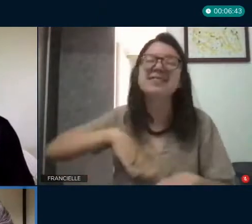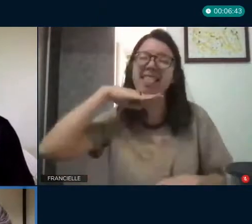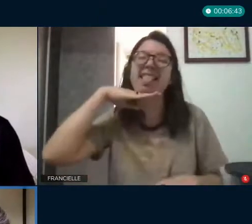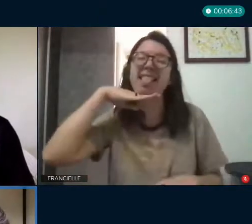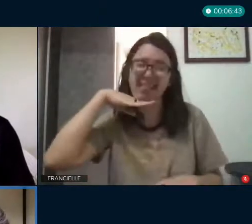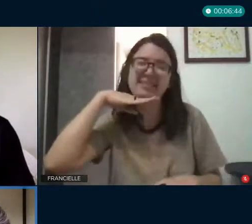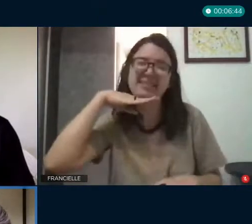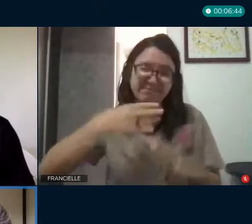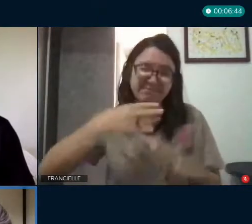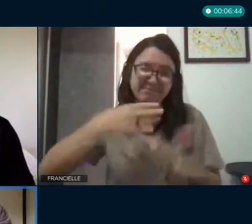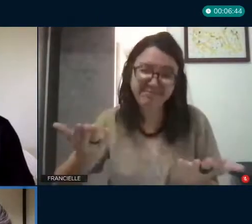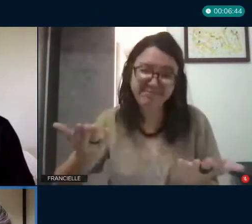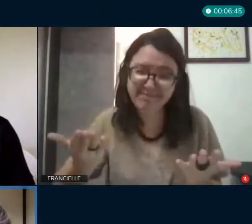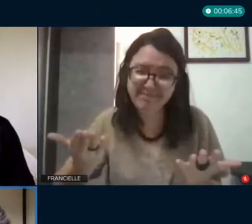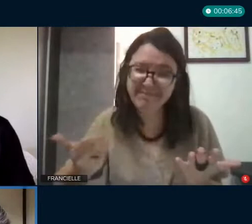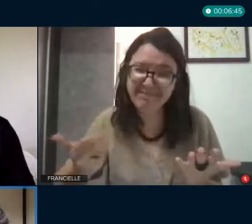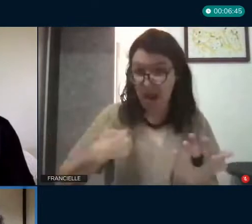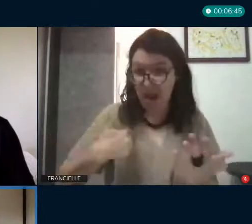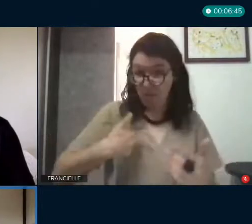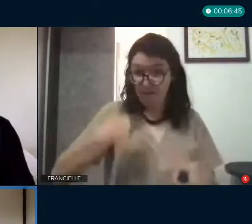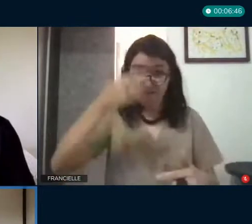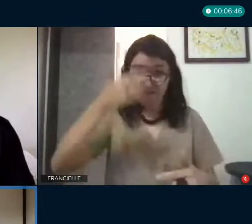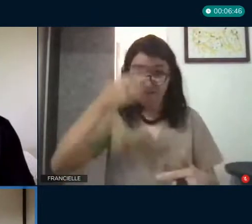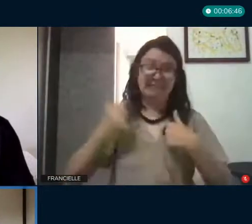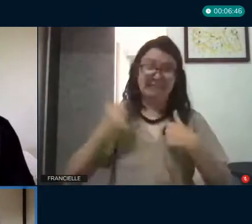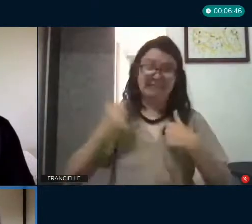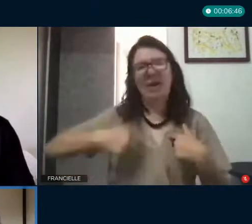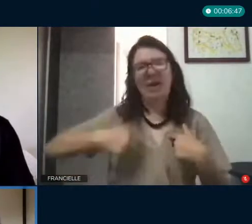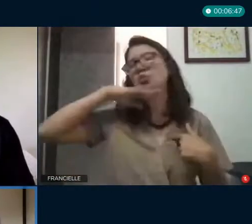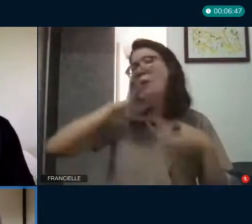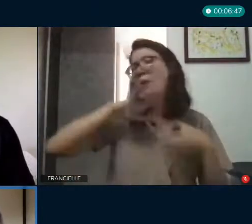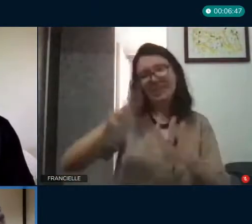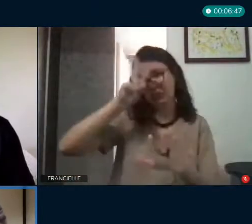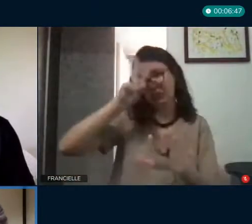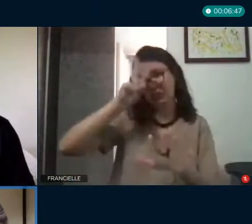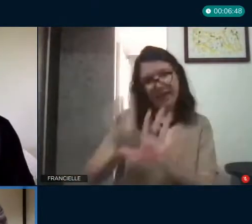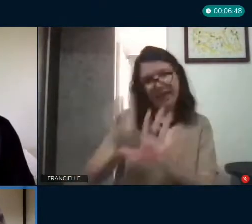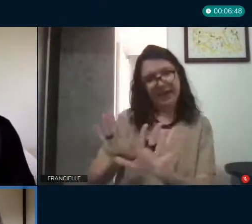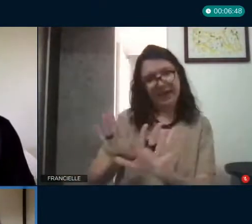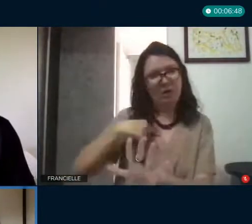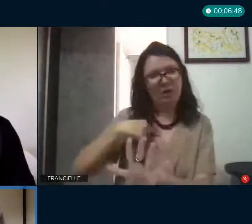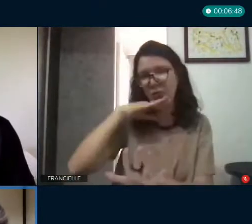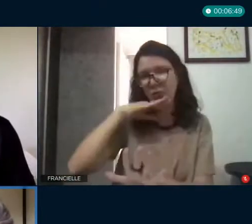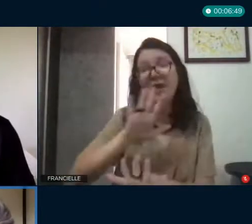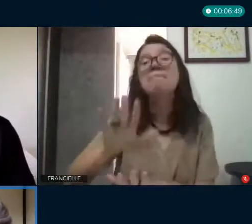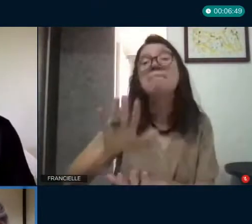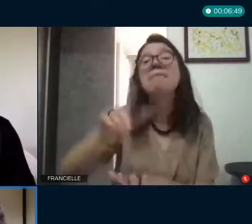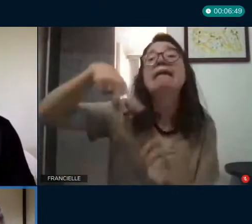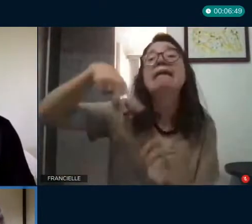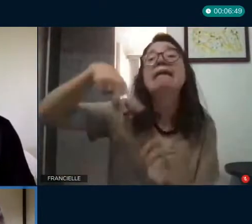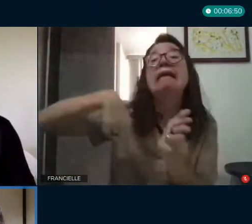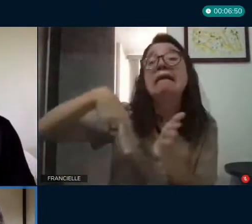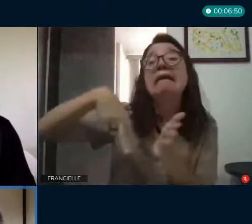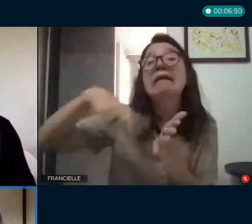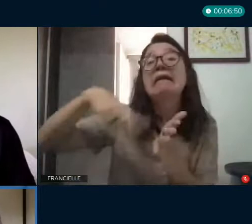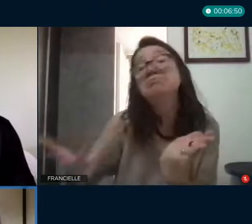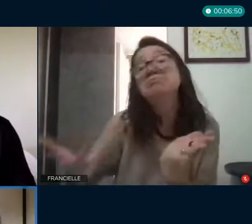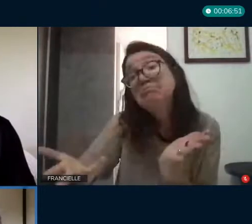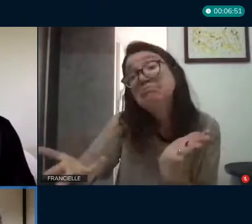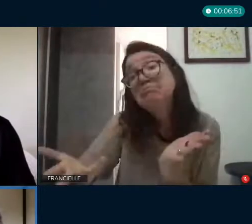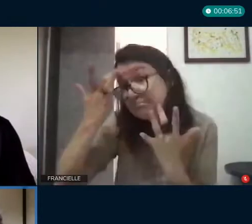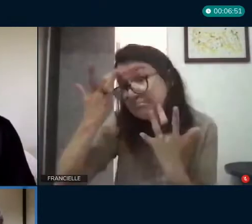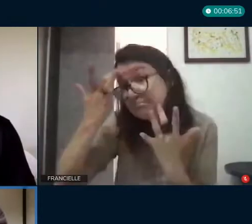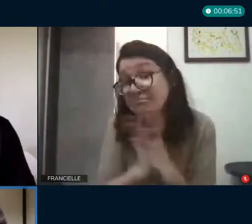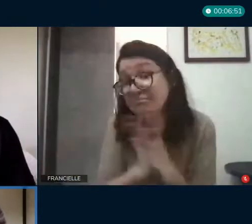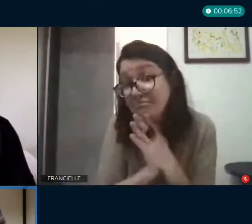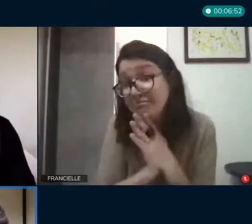Eu acho importante você colocar e registrar isso. Eu sei que às vezes já é um assunto muito abordado, então pode